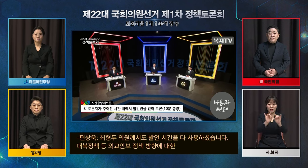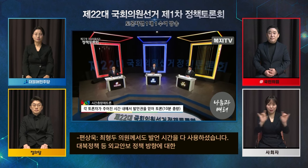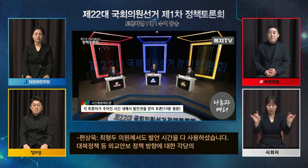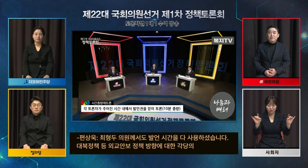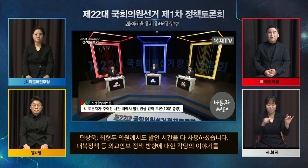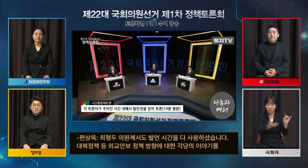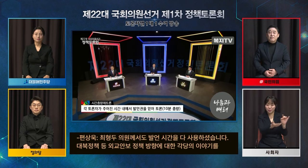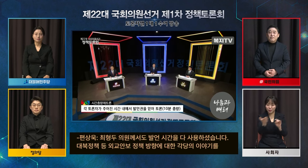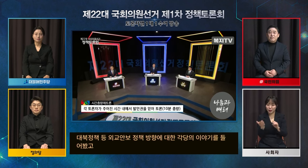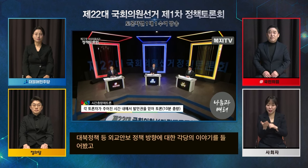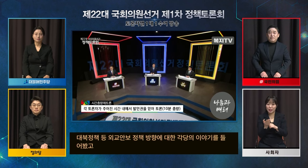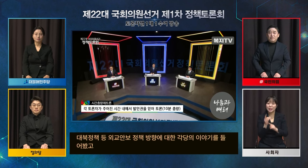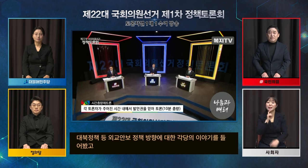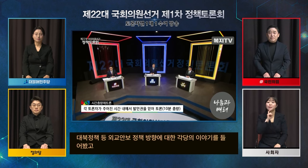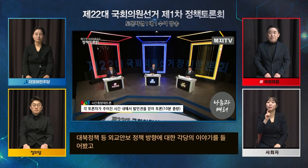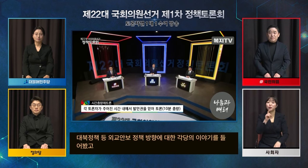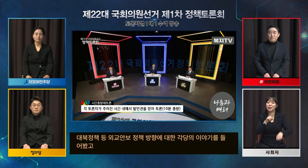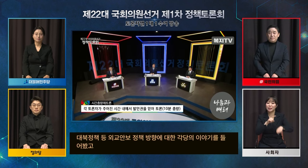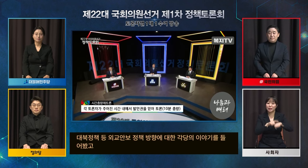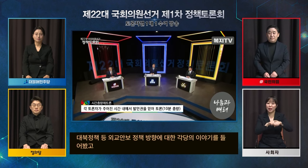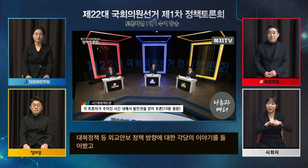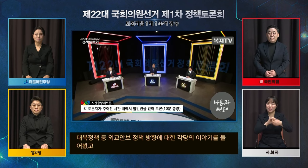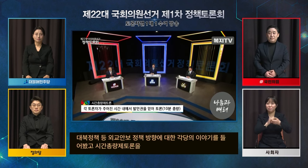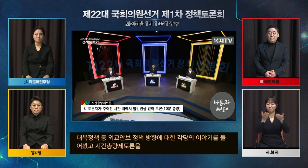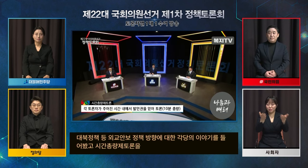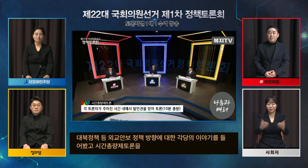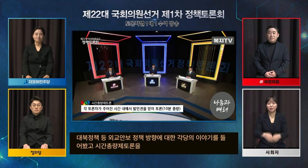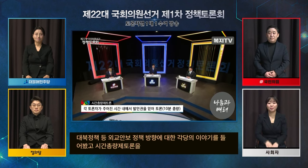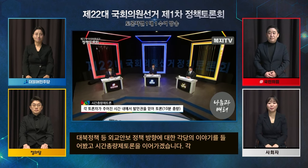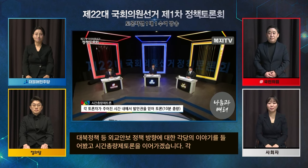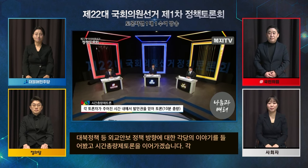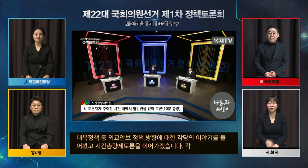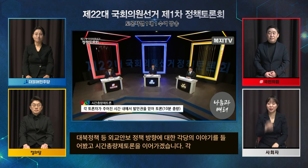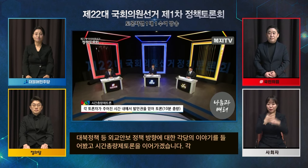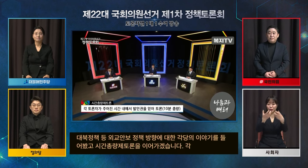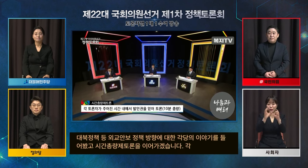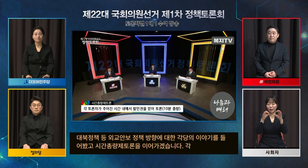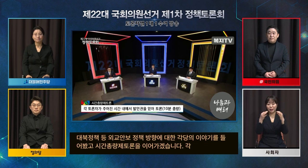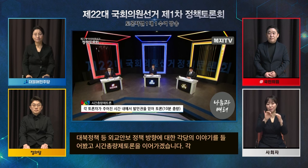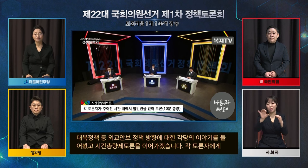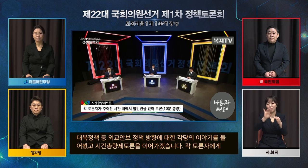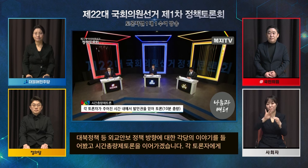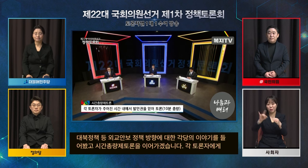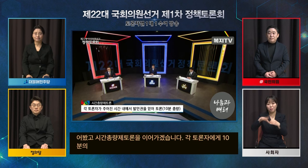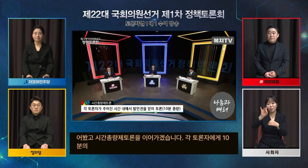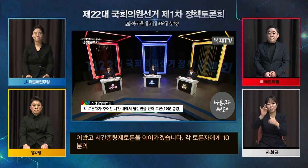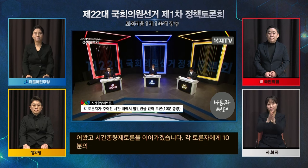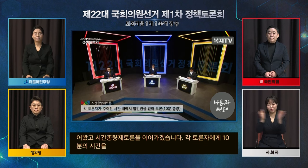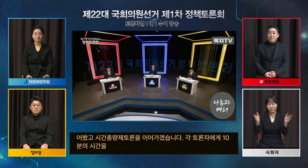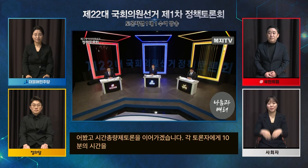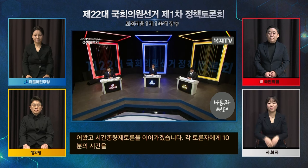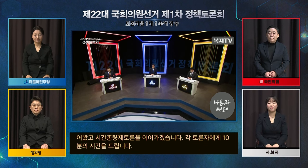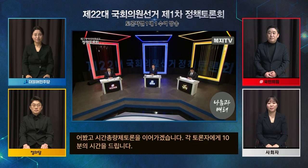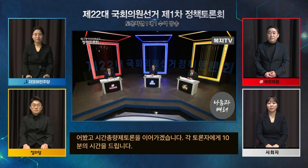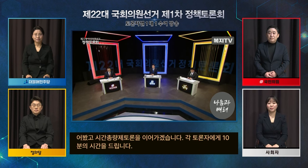토론자에게 10분의 총량 시간을 드립니다. 더불어민주당 김영배 의원부터 시작해 주시죠.